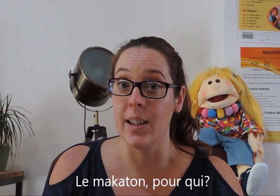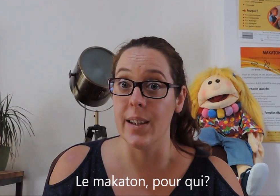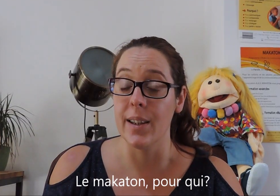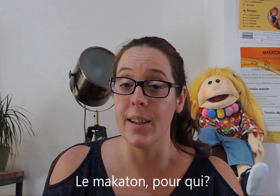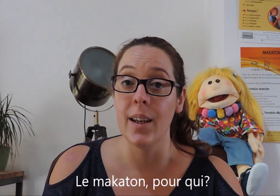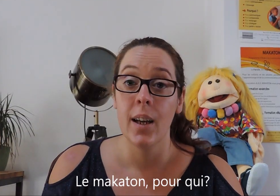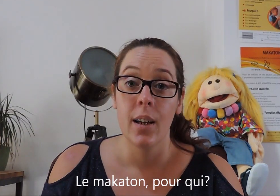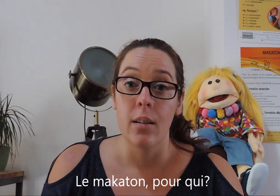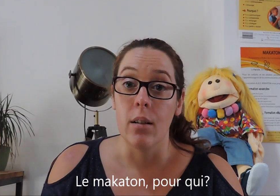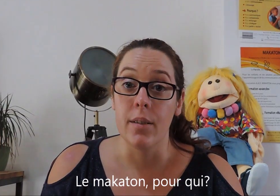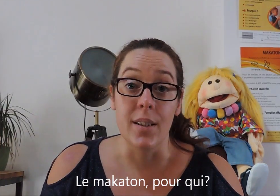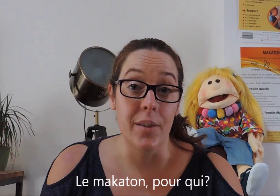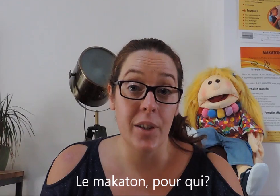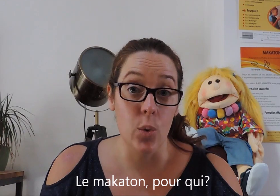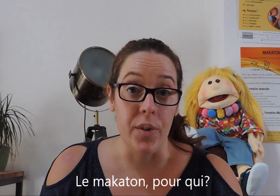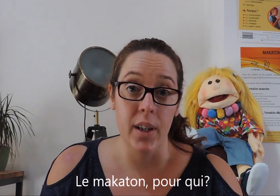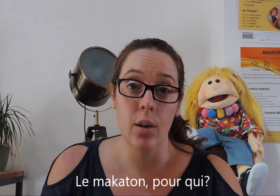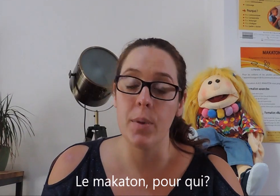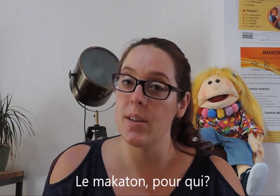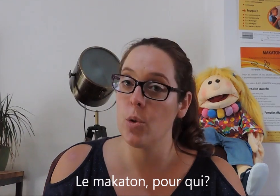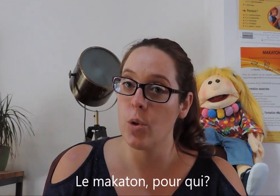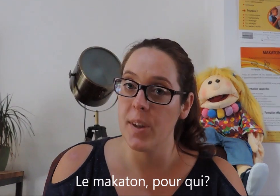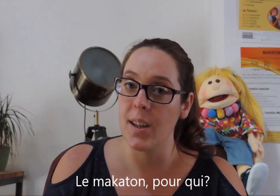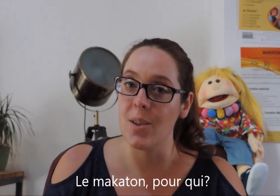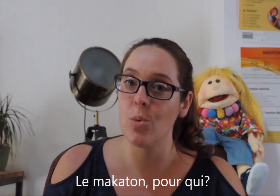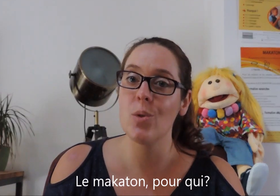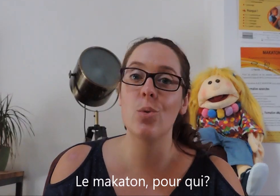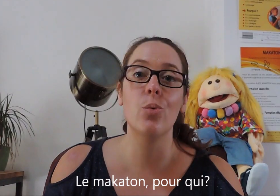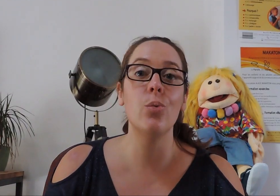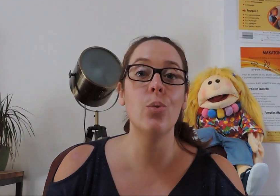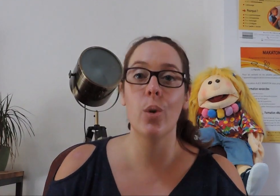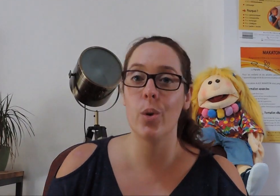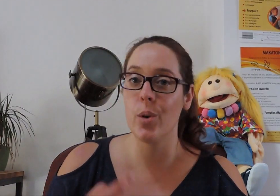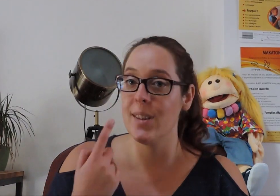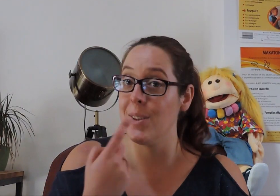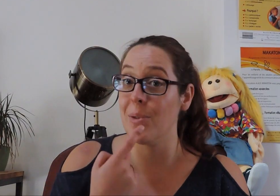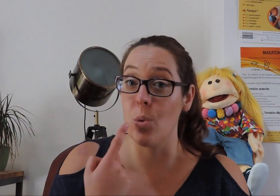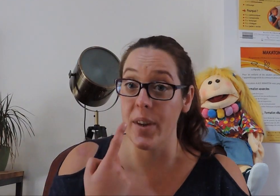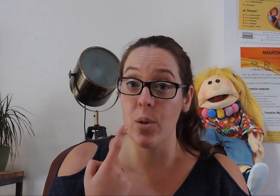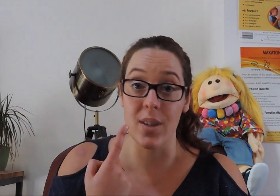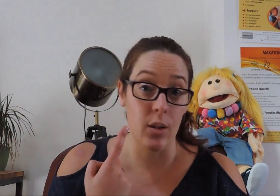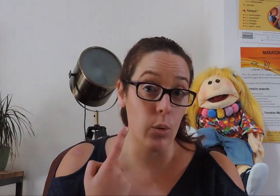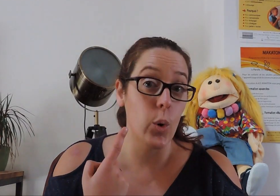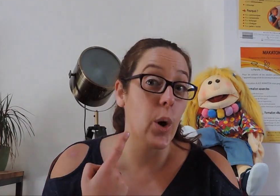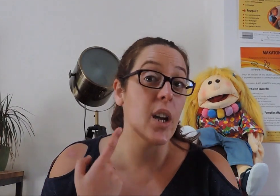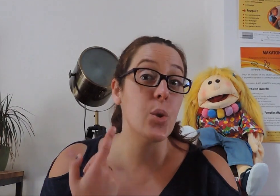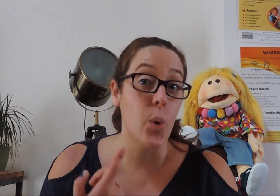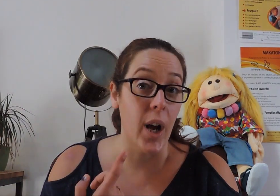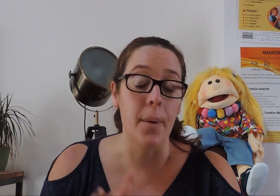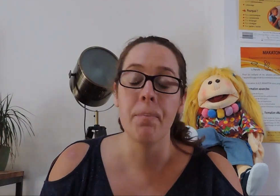difficultés en matière de communication et surtout des difficultés concernant le langage horaire